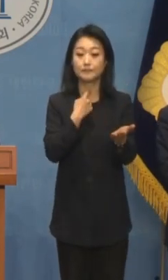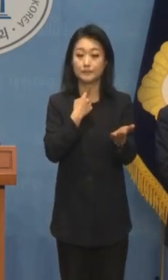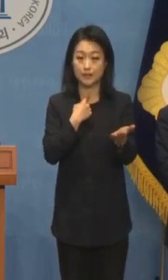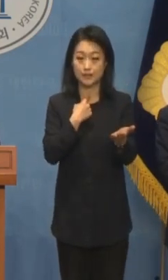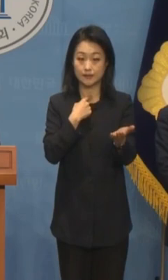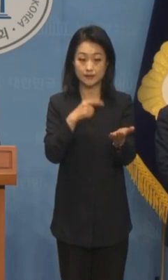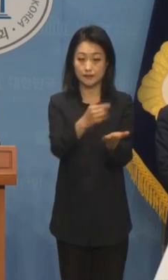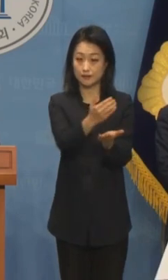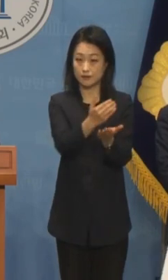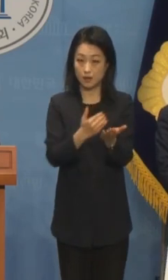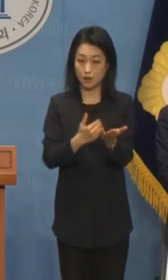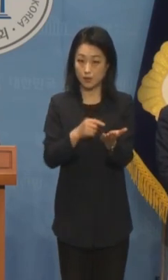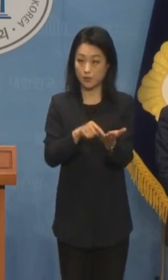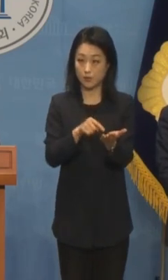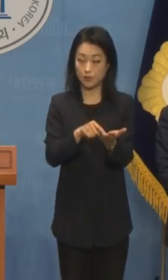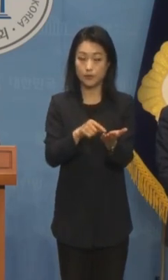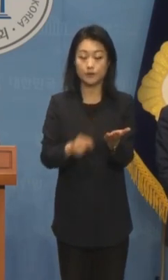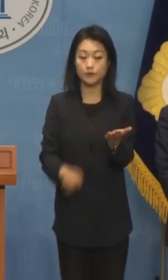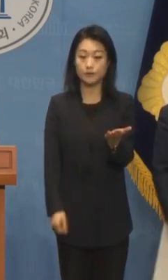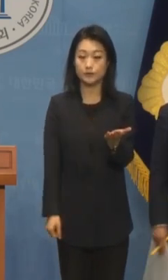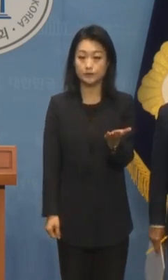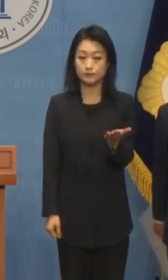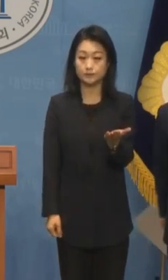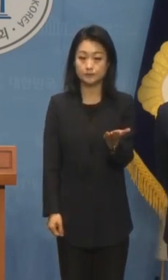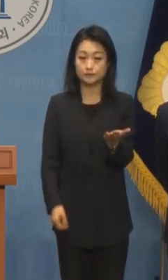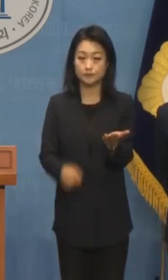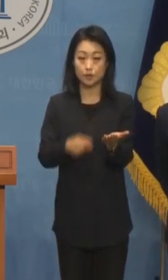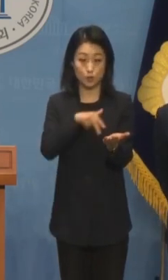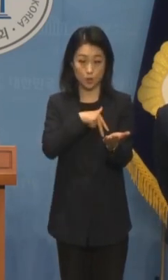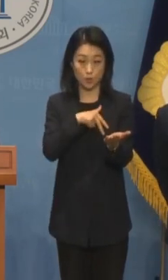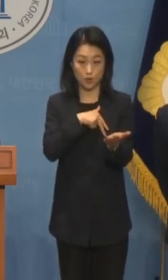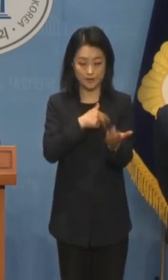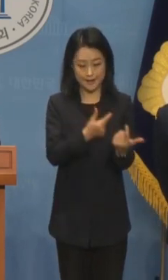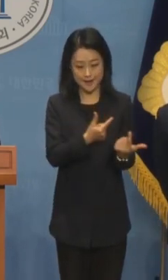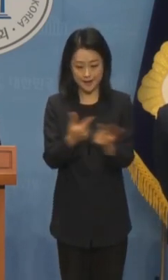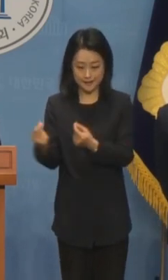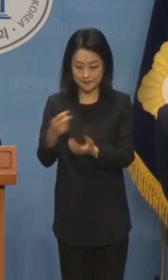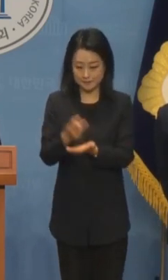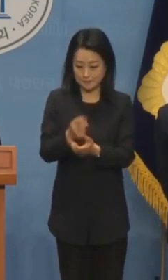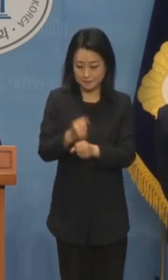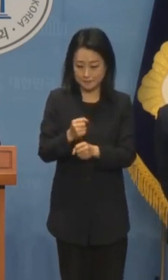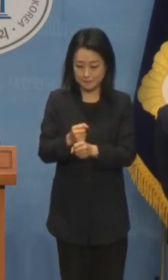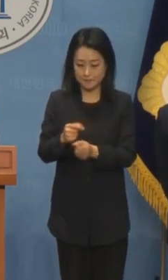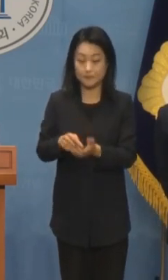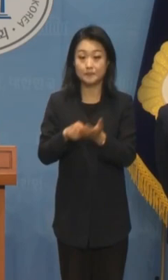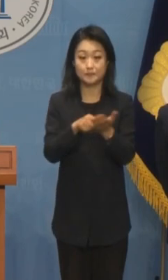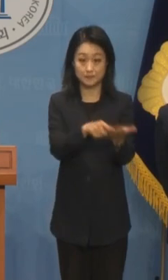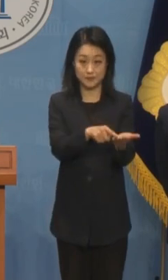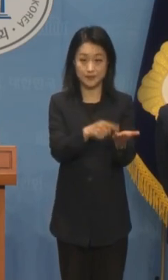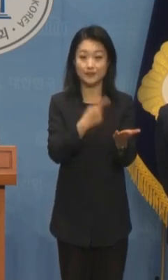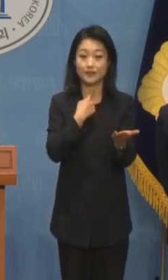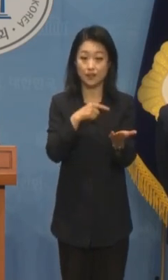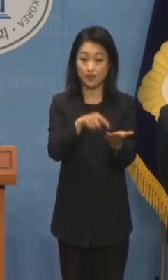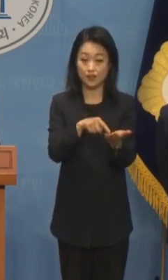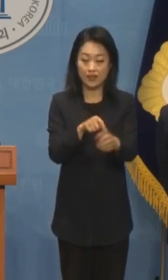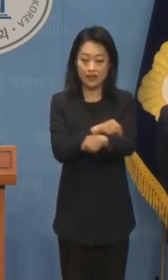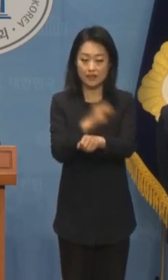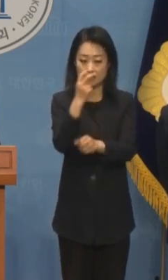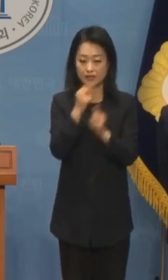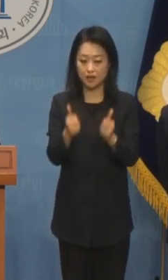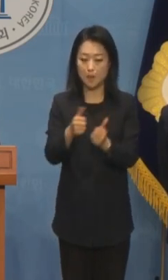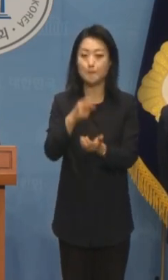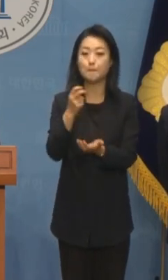저희 위원들이 함께 공동 발의해서 의안과에 제출한 특검법안에 대해서